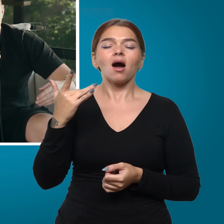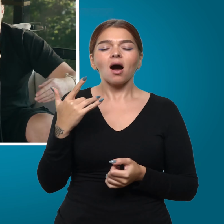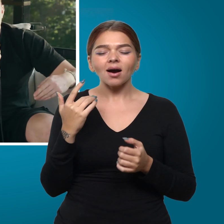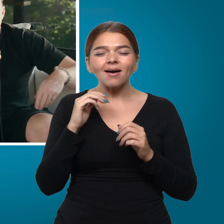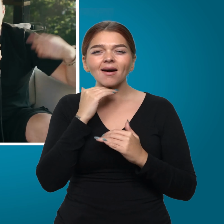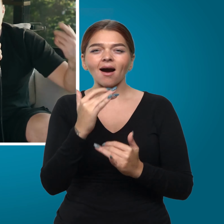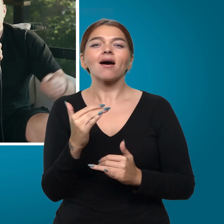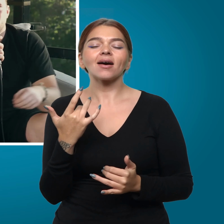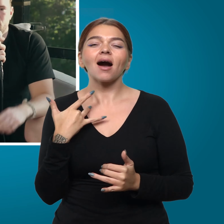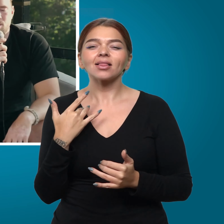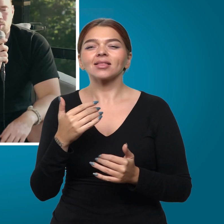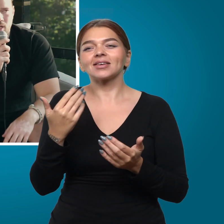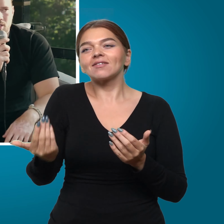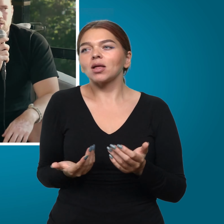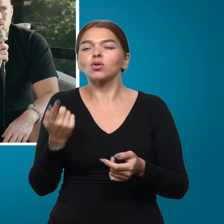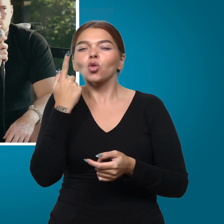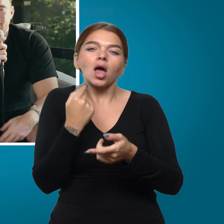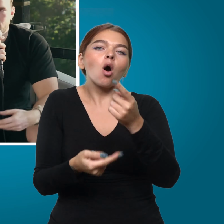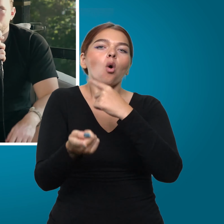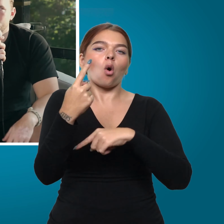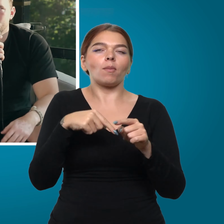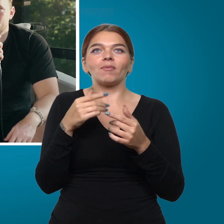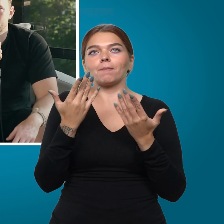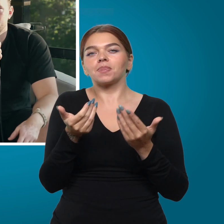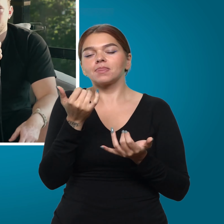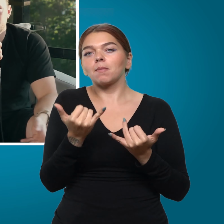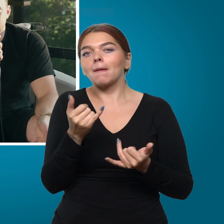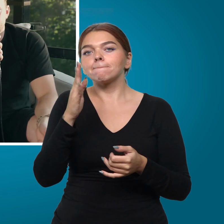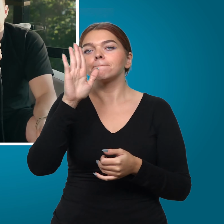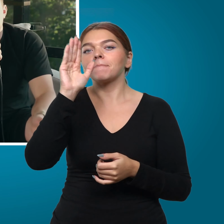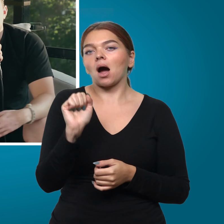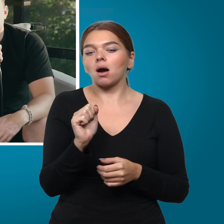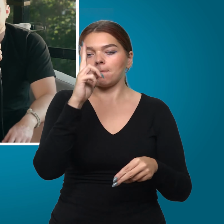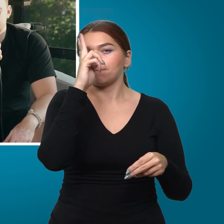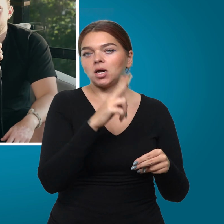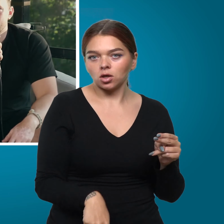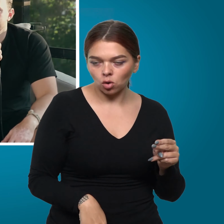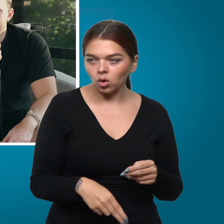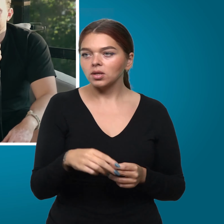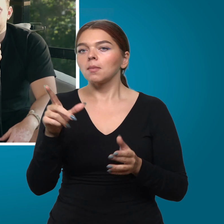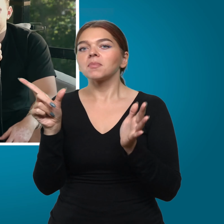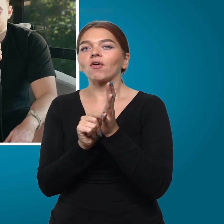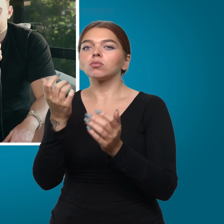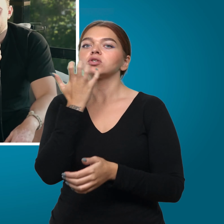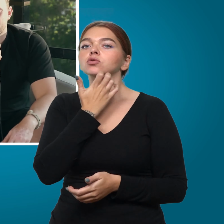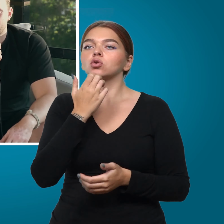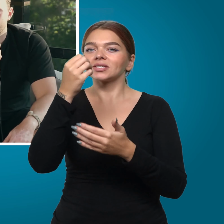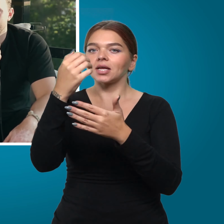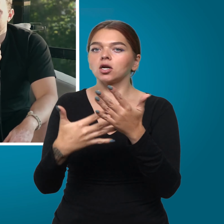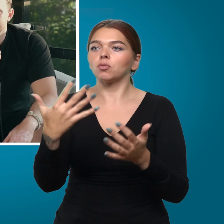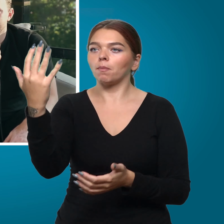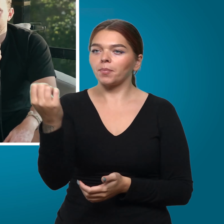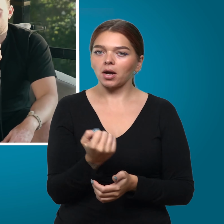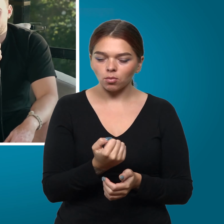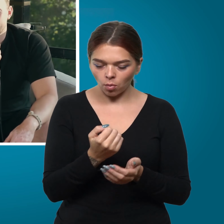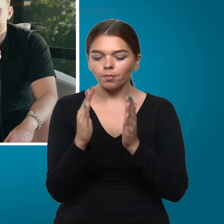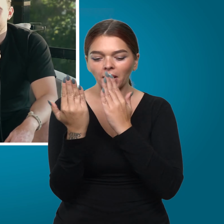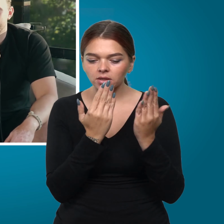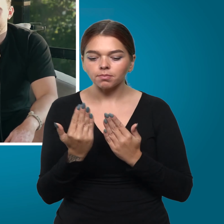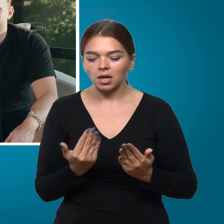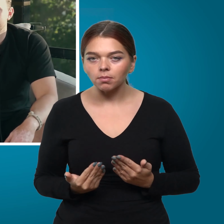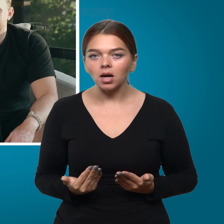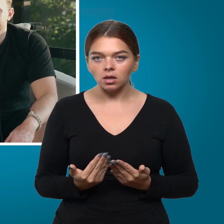literatūros sąrašą ir tikrai pasiėmiau keletą knygų perskaičiau, kurias turėjau skaityti dar mokykloje būdamas. Bet tada jos tiesiog netraukė. Paskui